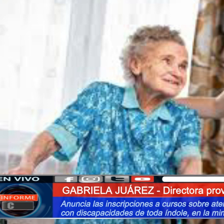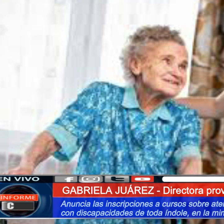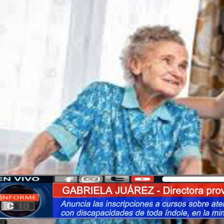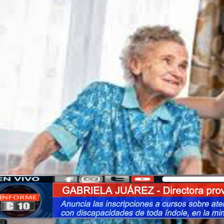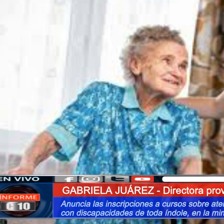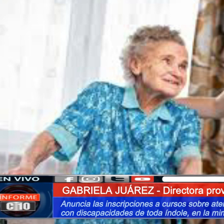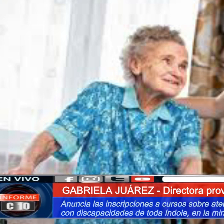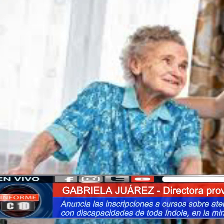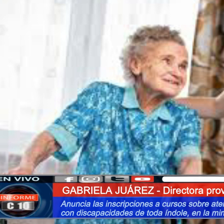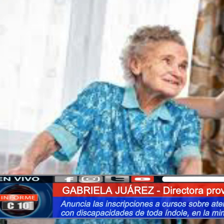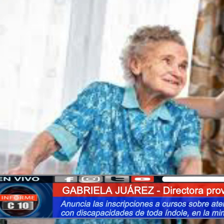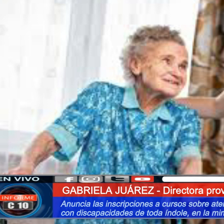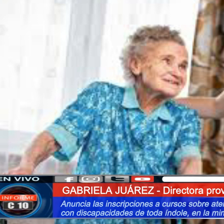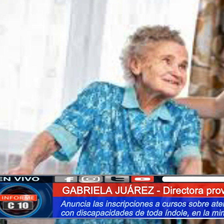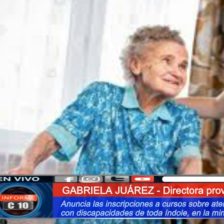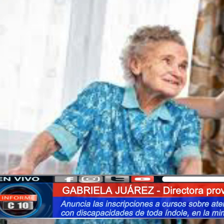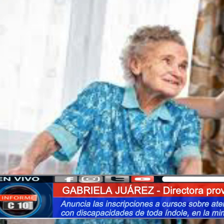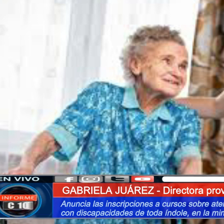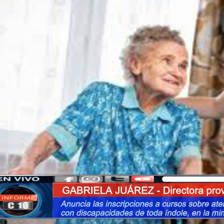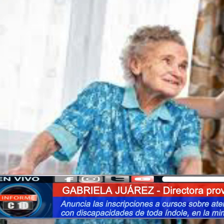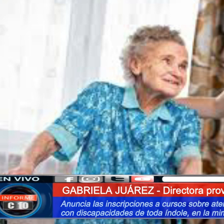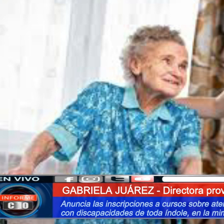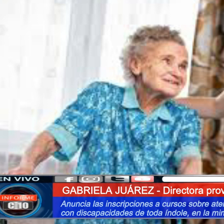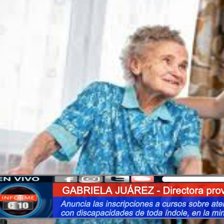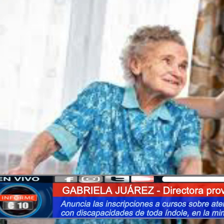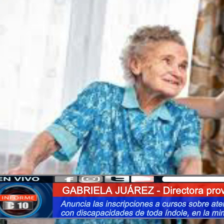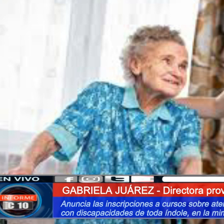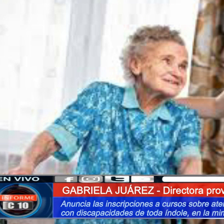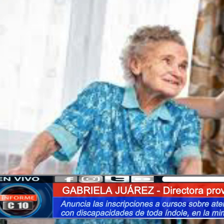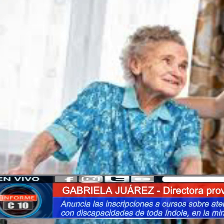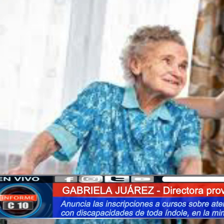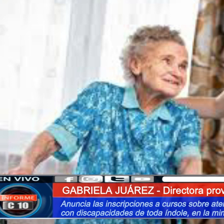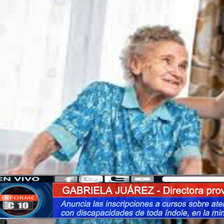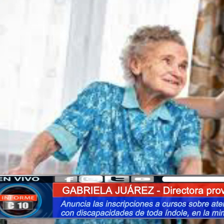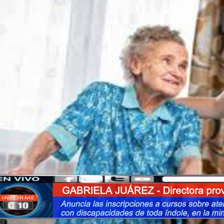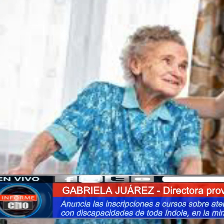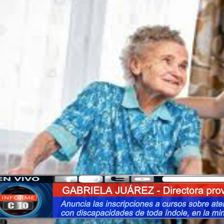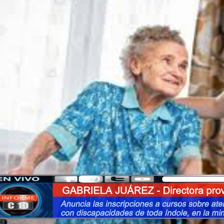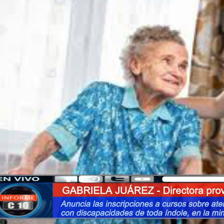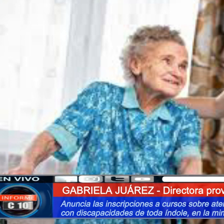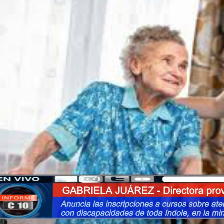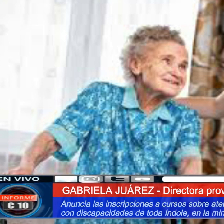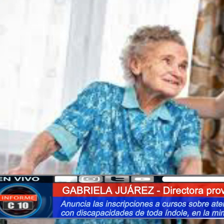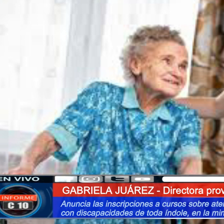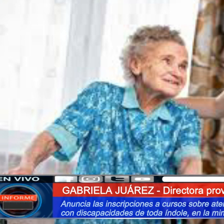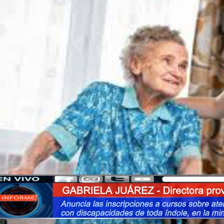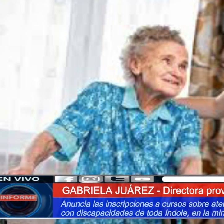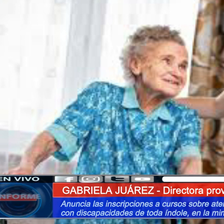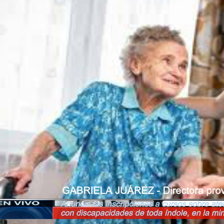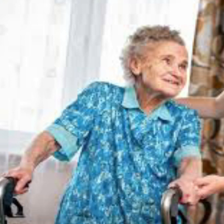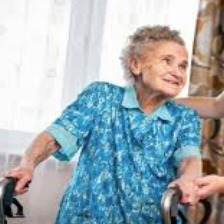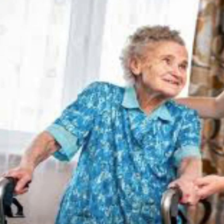todos sus niveles. ¿Sí? Es una capacitación autogestionable vía online donde cada persona va a